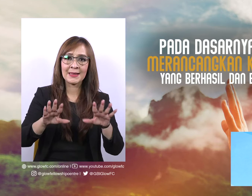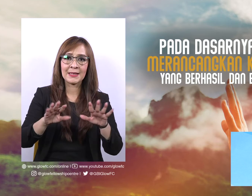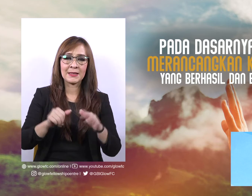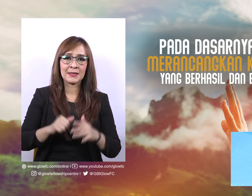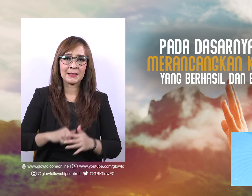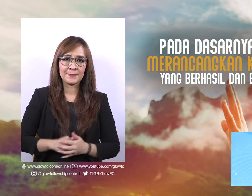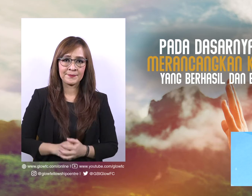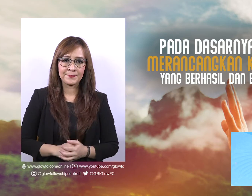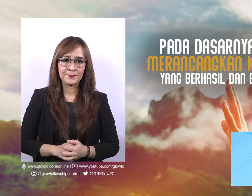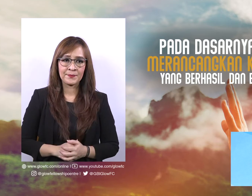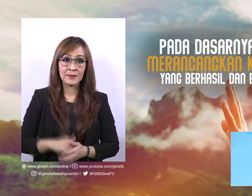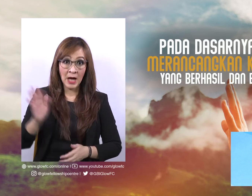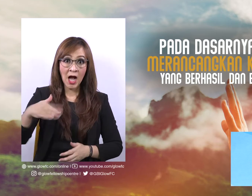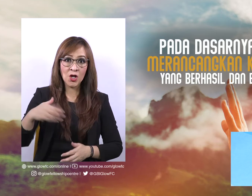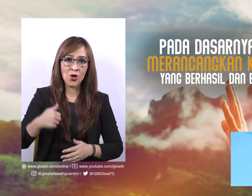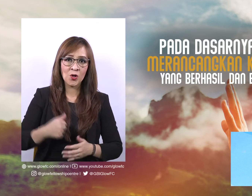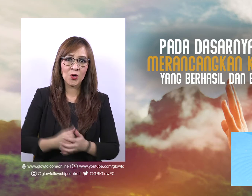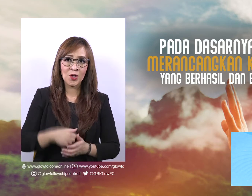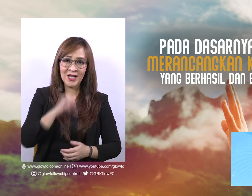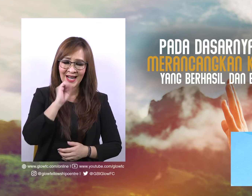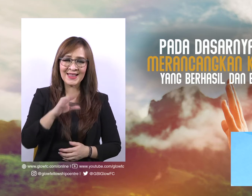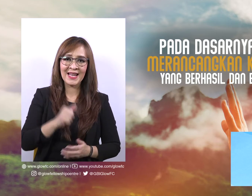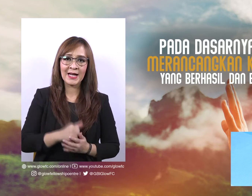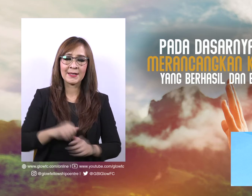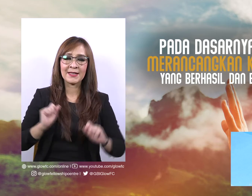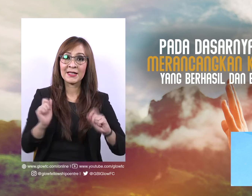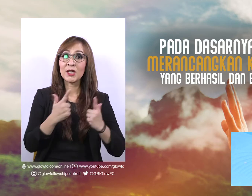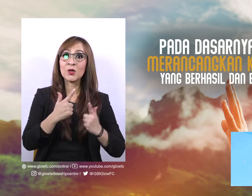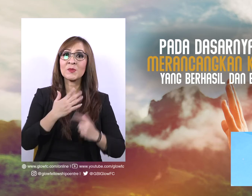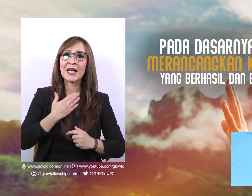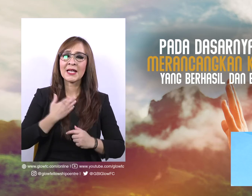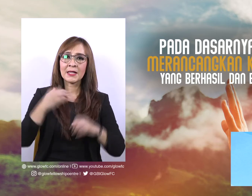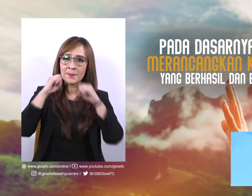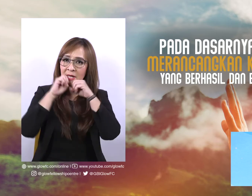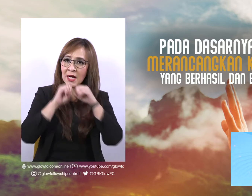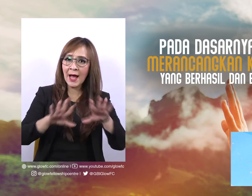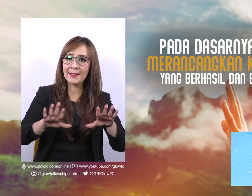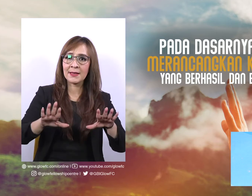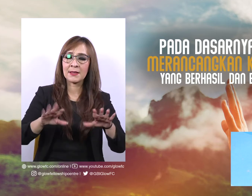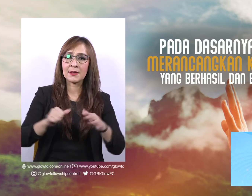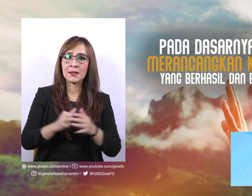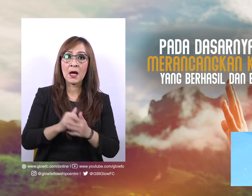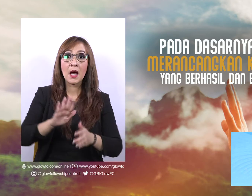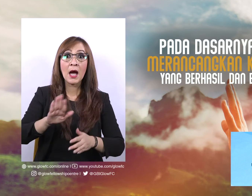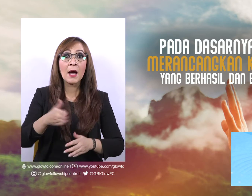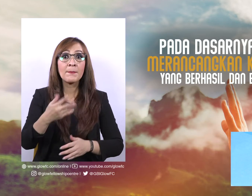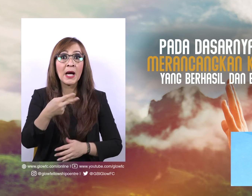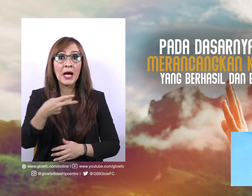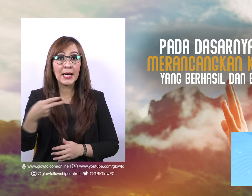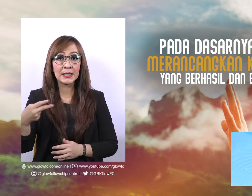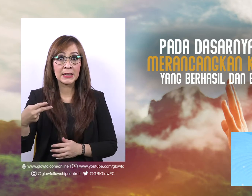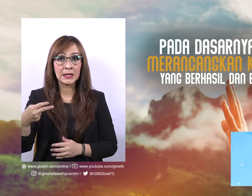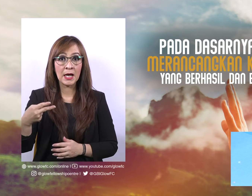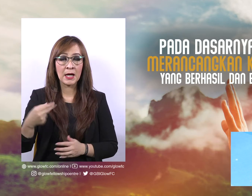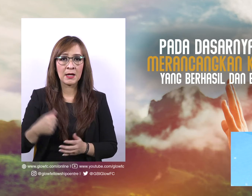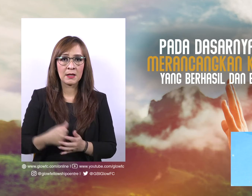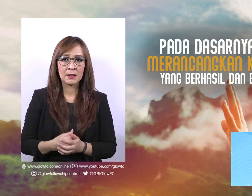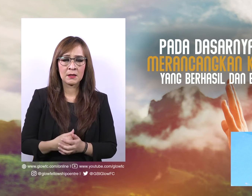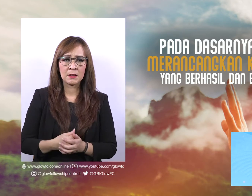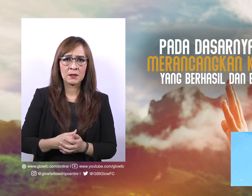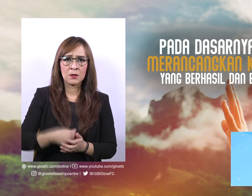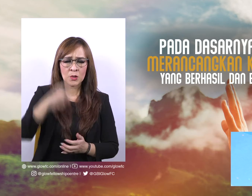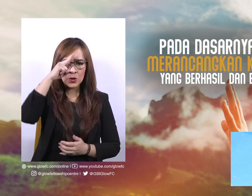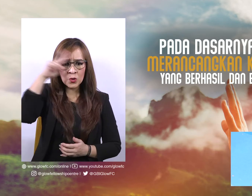diberkati hai hai semangat sambil hidup saya diberkati Apa artinya diberkati diberkati artinya